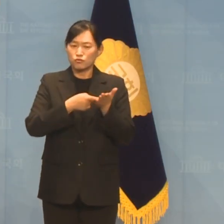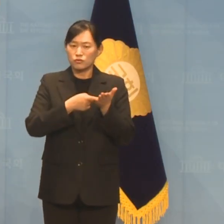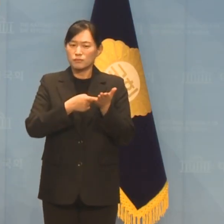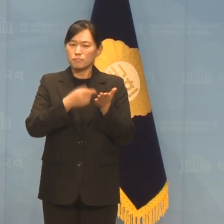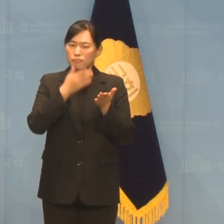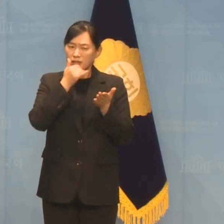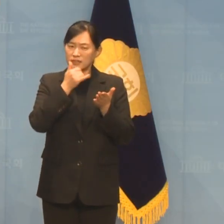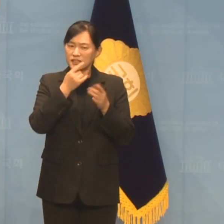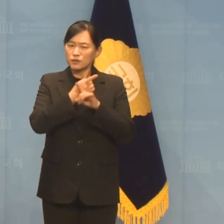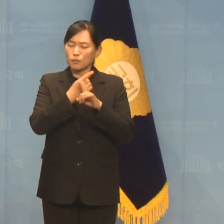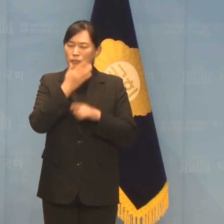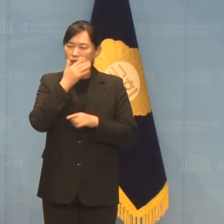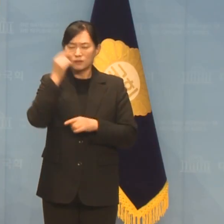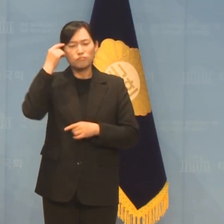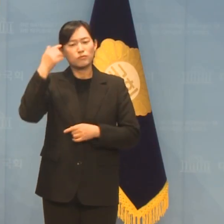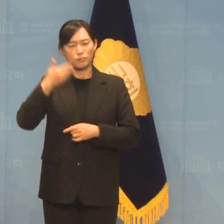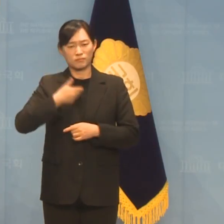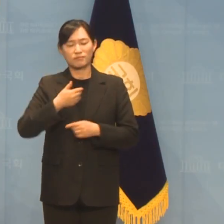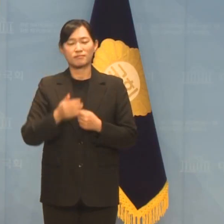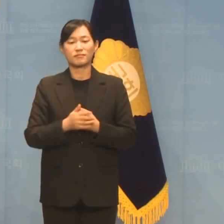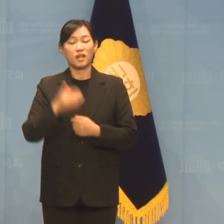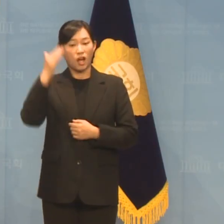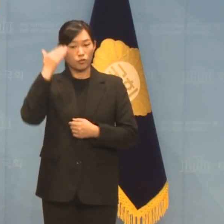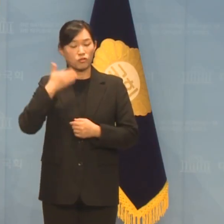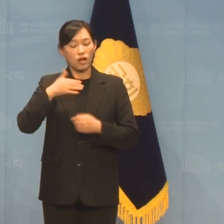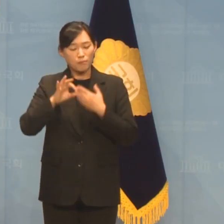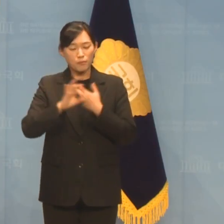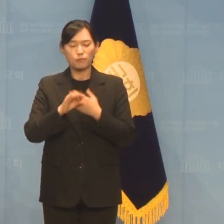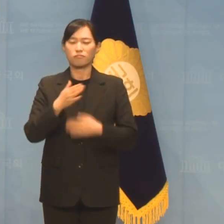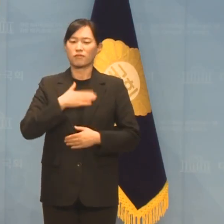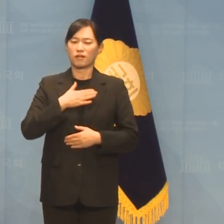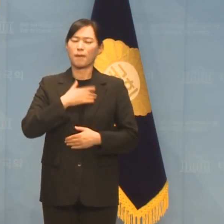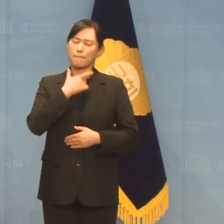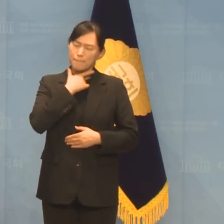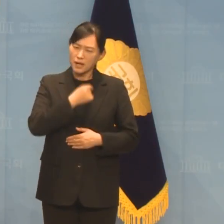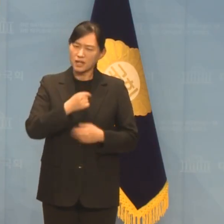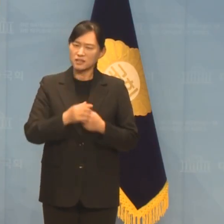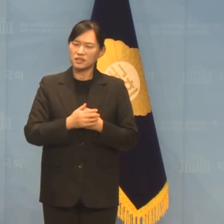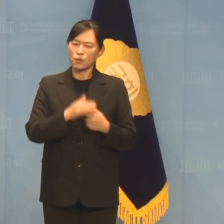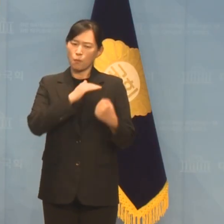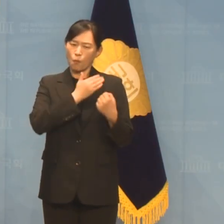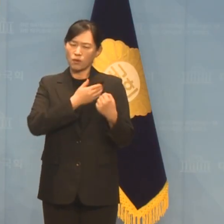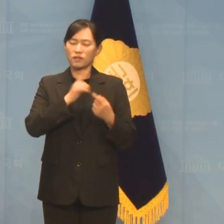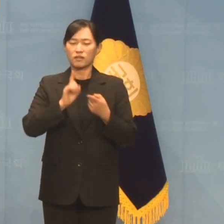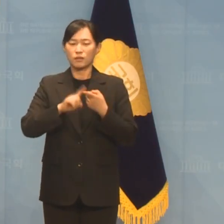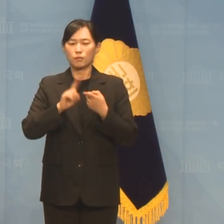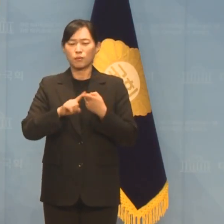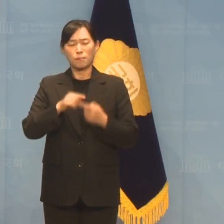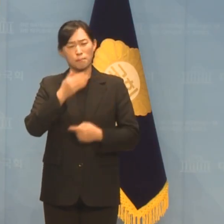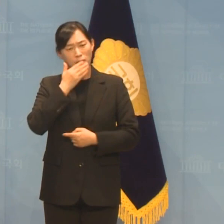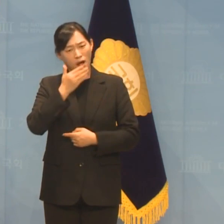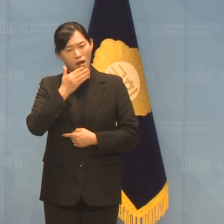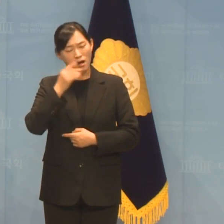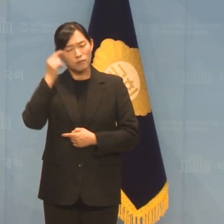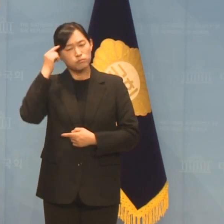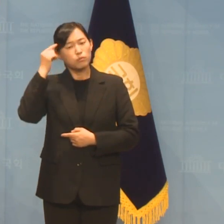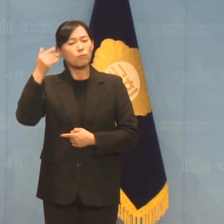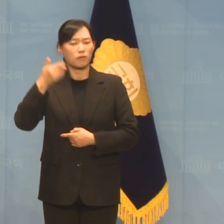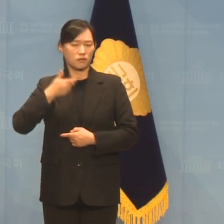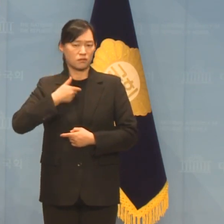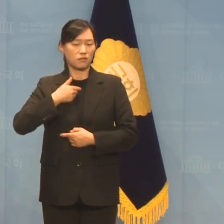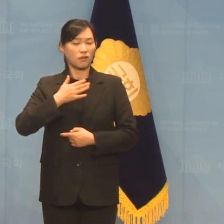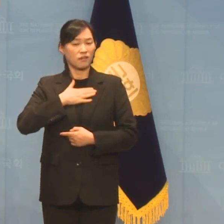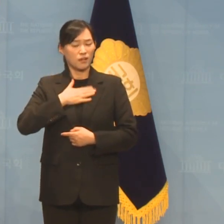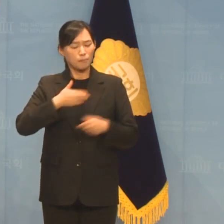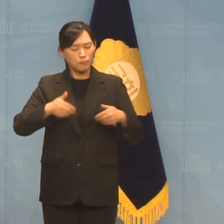물었습니다. 또 한국에 가게 되면 내가 바라는 권리대로 그렇게 할 수 있을까요?